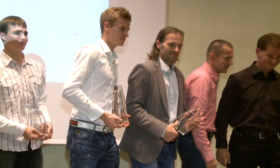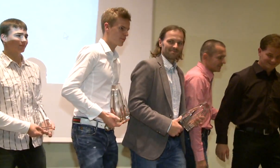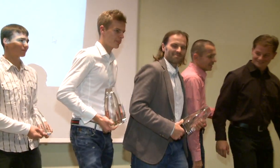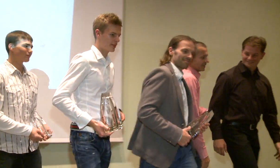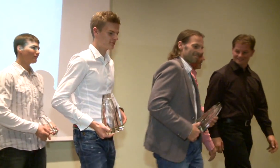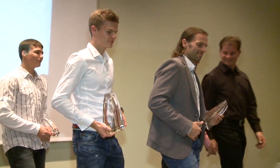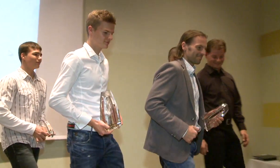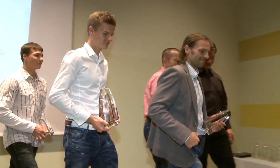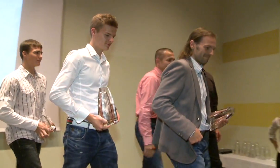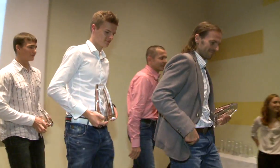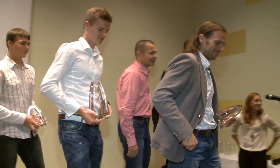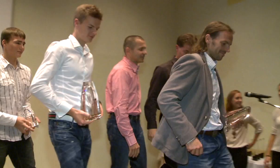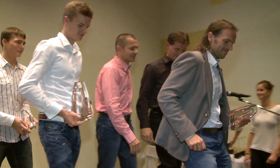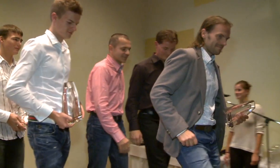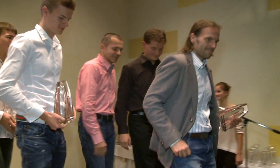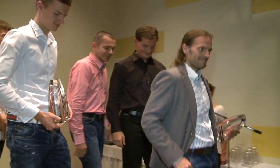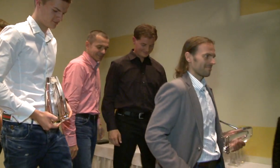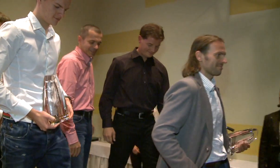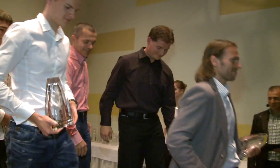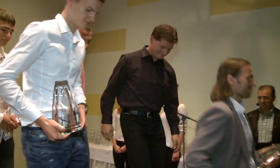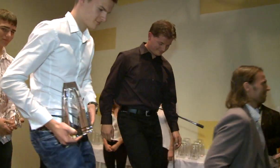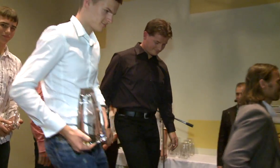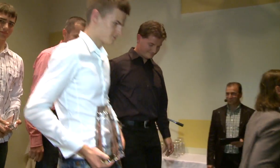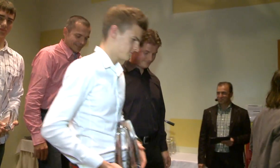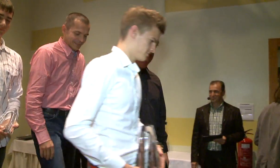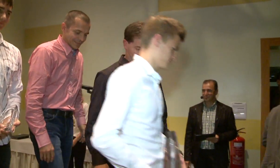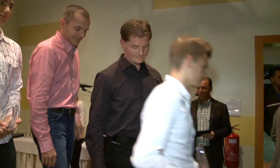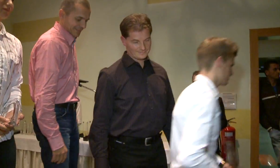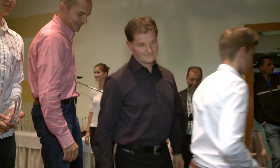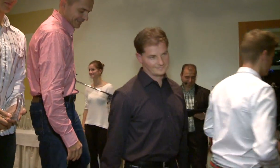Podelevalcema, hvala lepa, tudi tu bo menjava, ja.